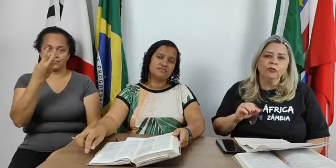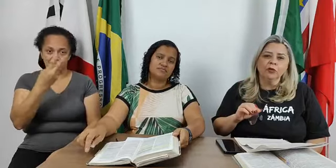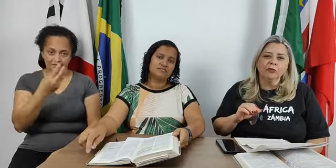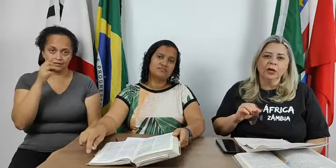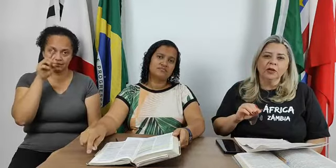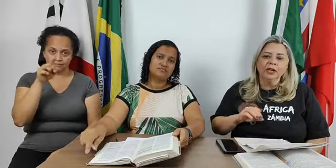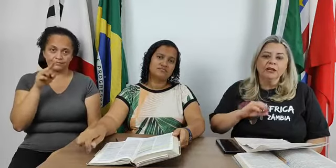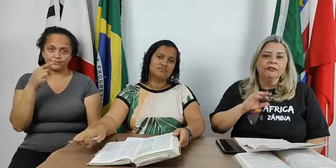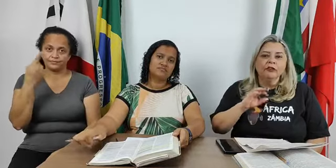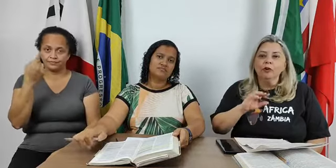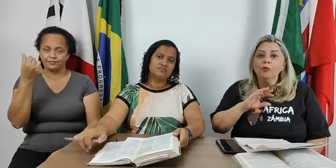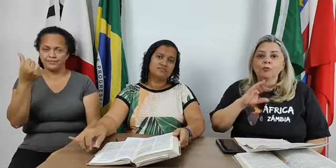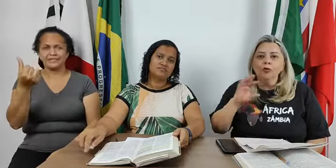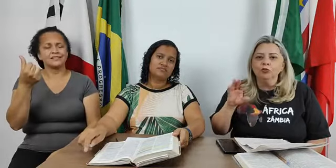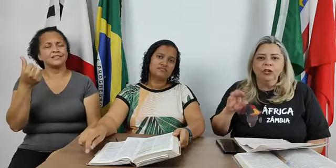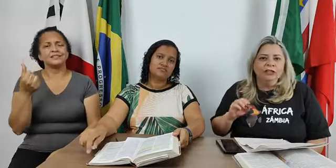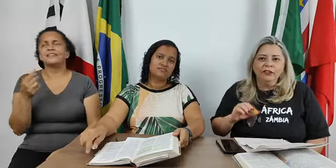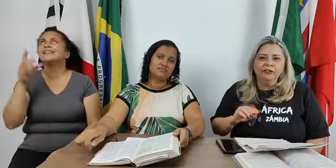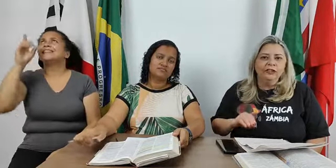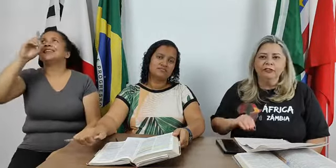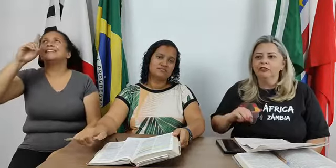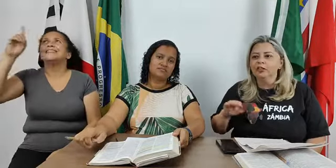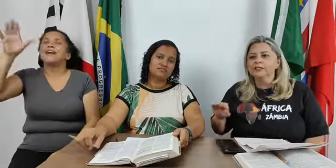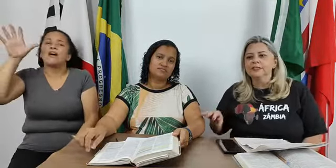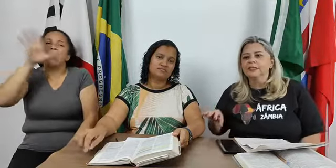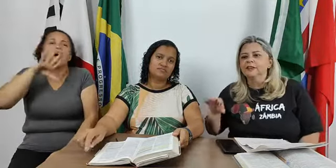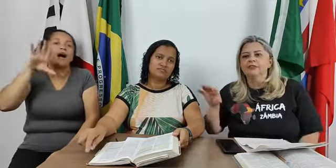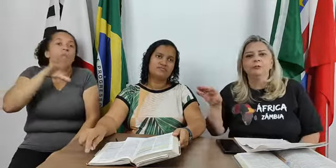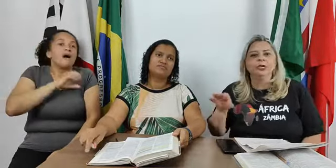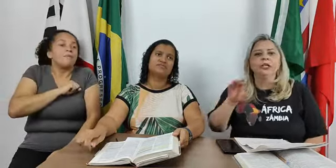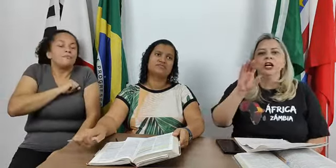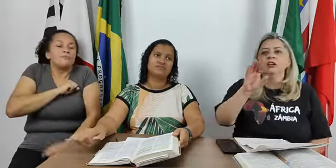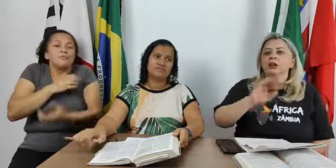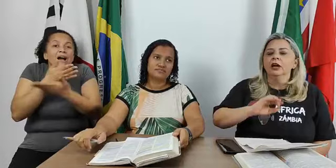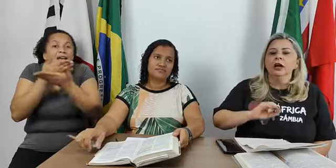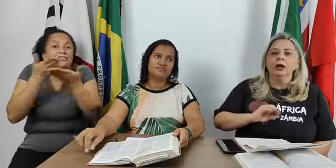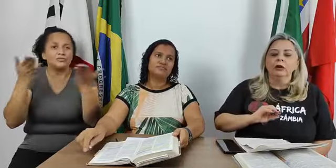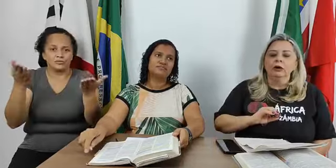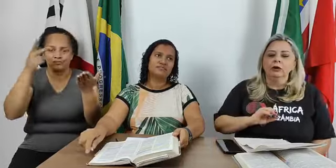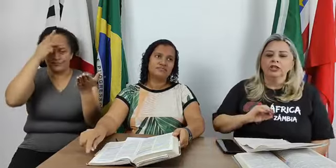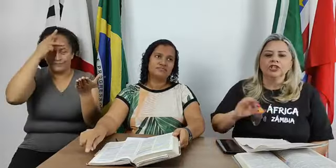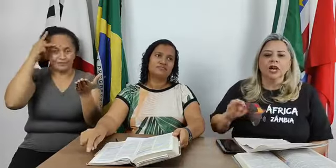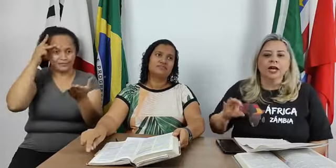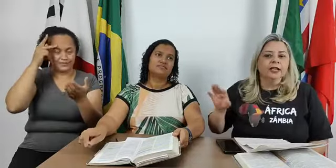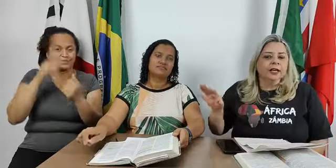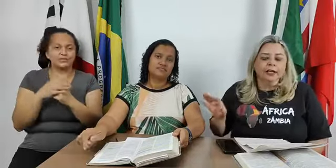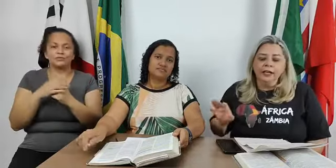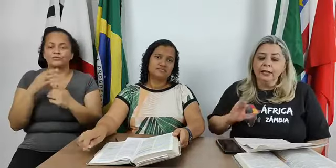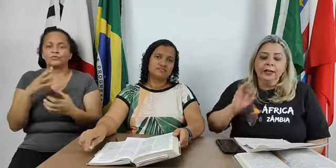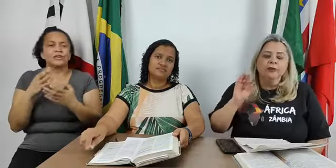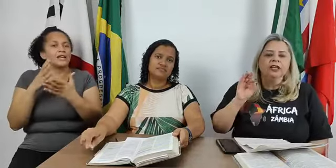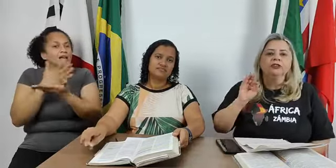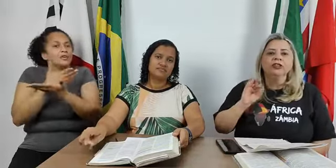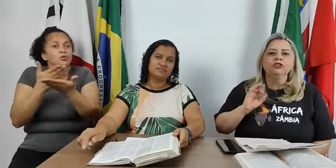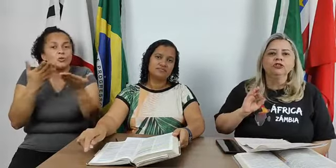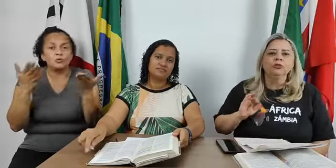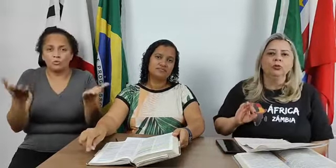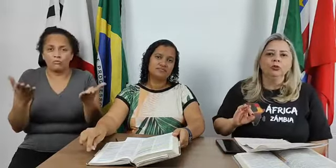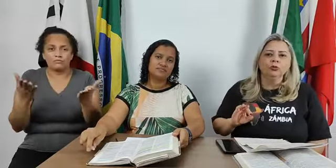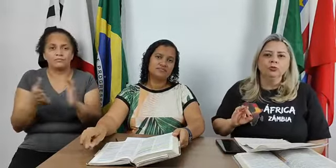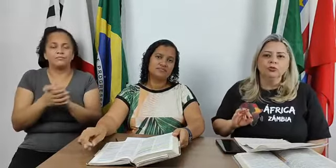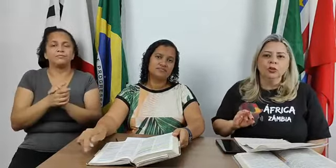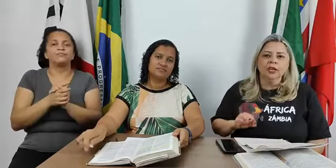tal forma. Foi o mundo, Ele não está falando que foi a Cida, a Fabi, a Jaque, a Rê. Não, Ele está falando